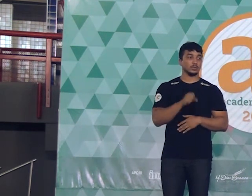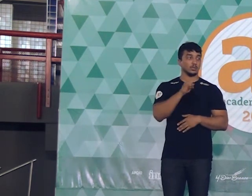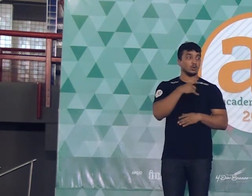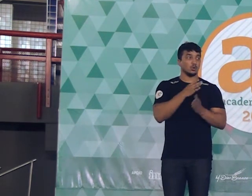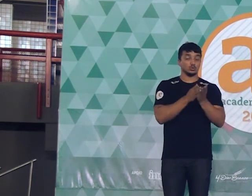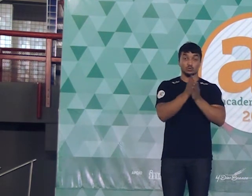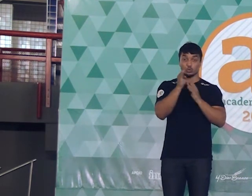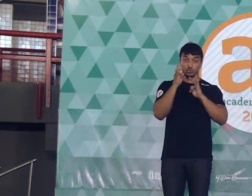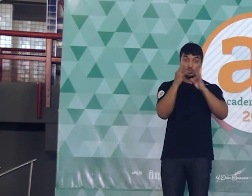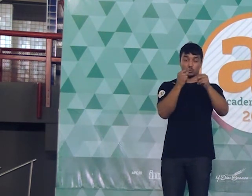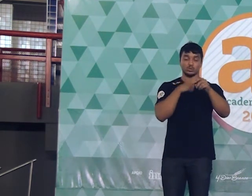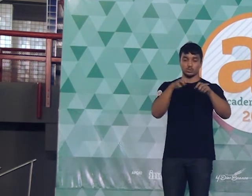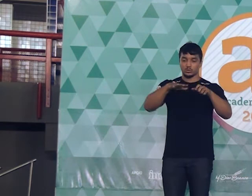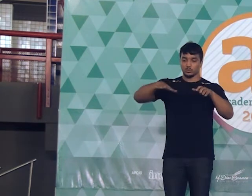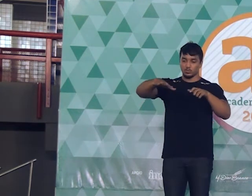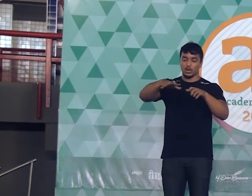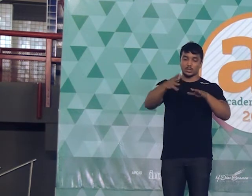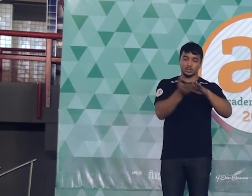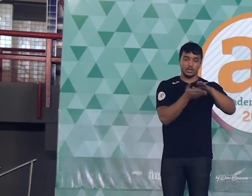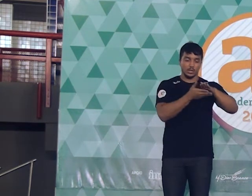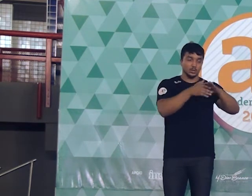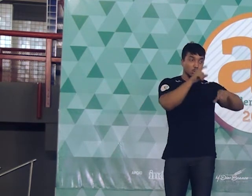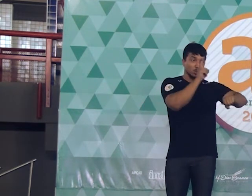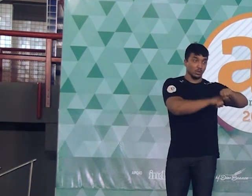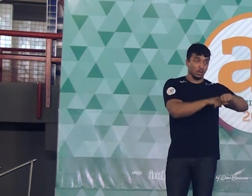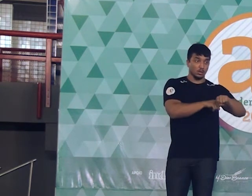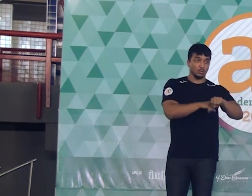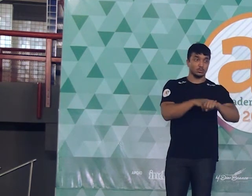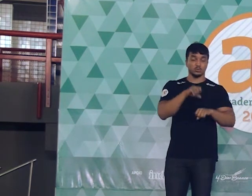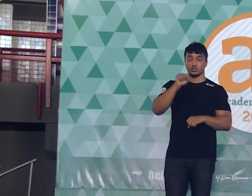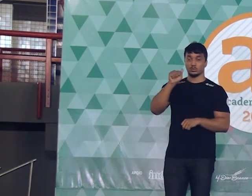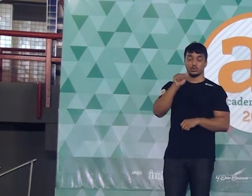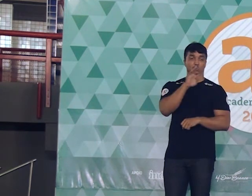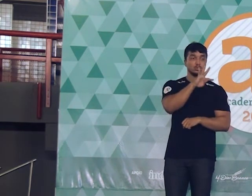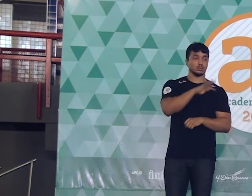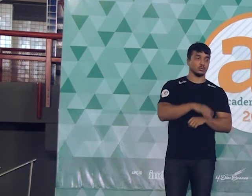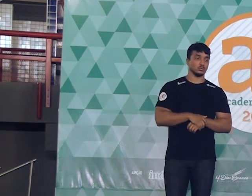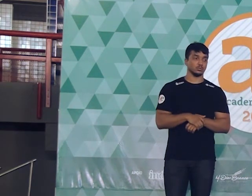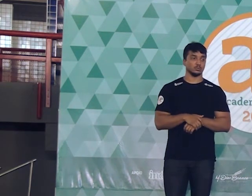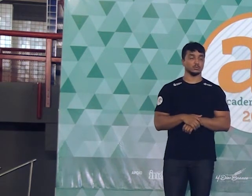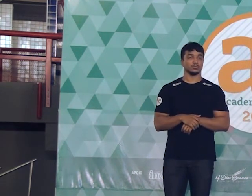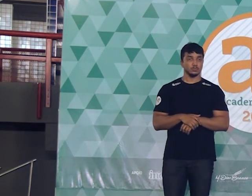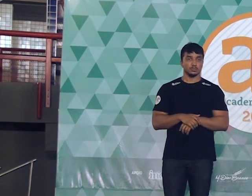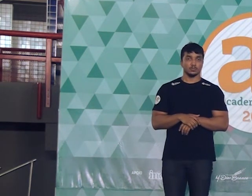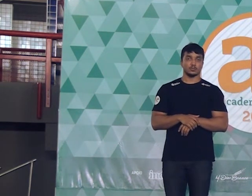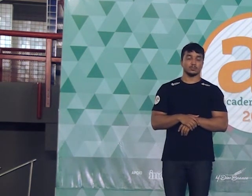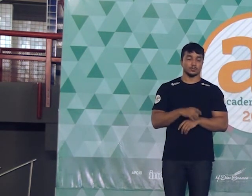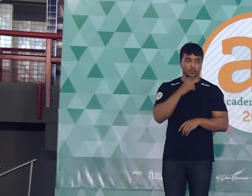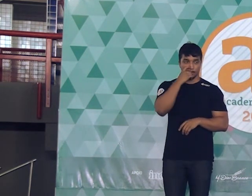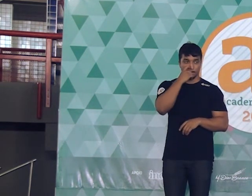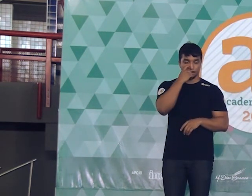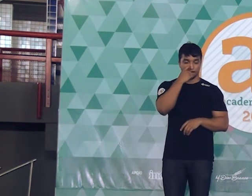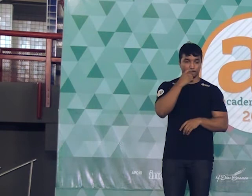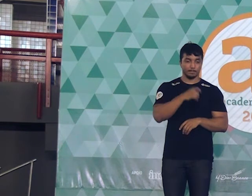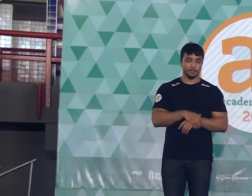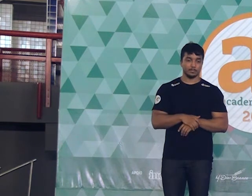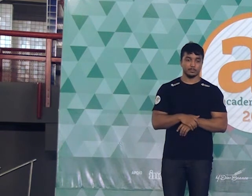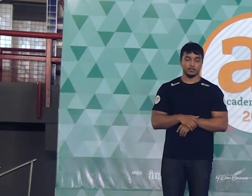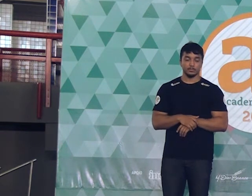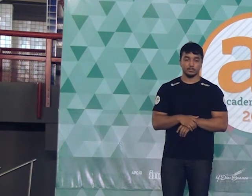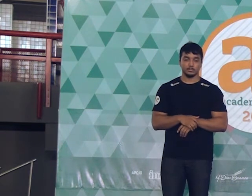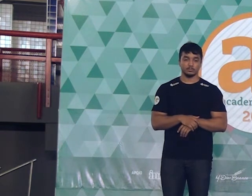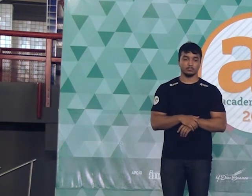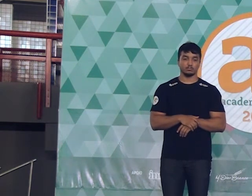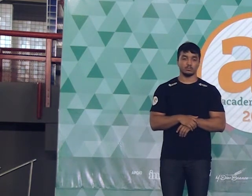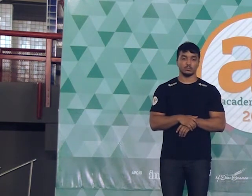tudo, espaço, aceleração e tempo, você vai trabalhar com a função horária dos espaços. Sem soda, vou tomar meia água